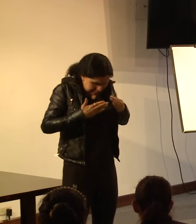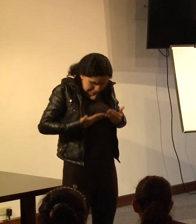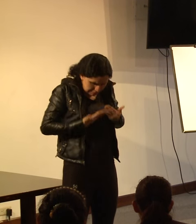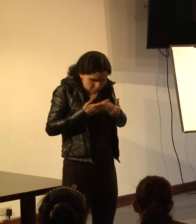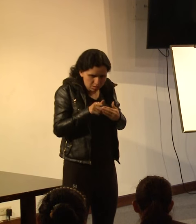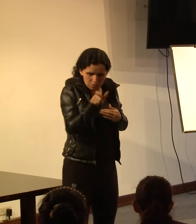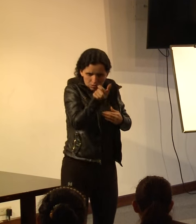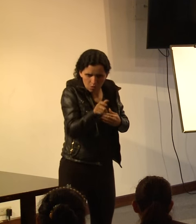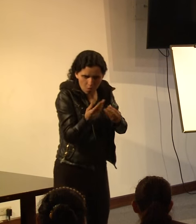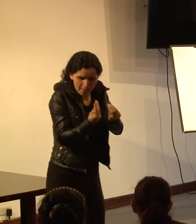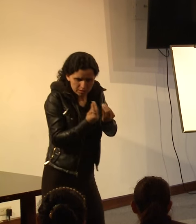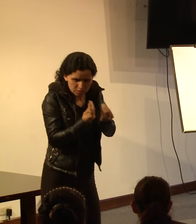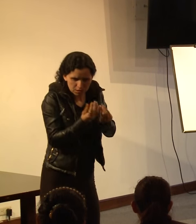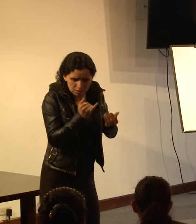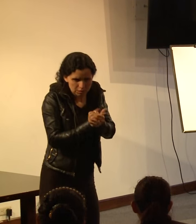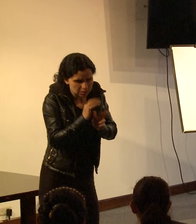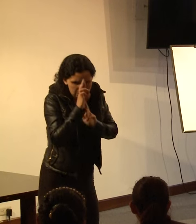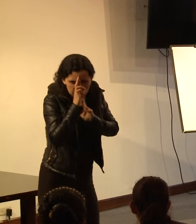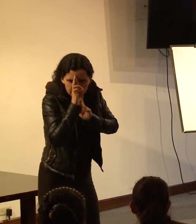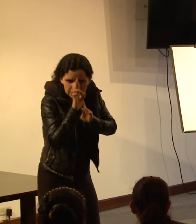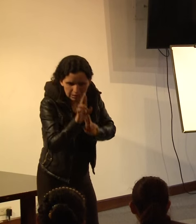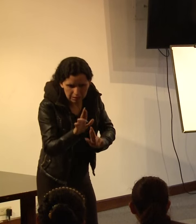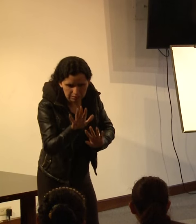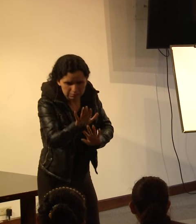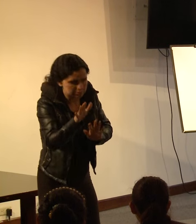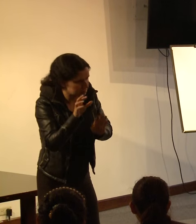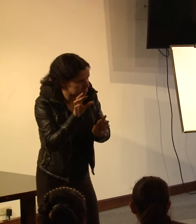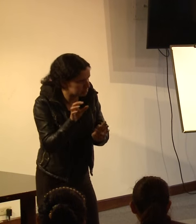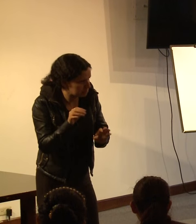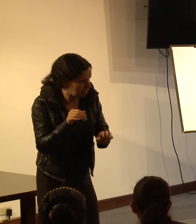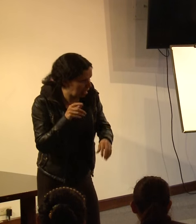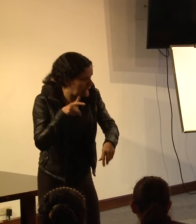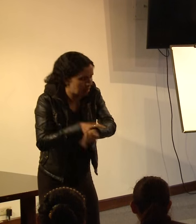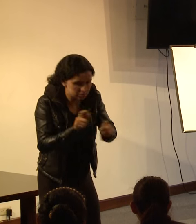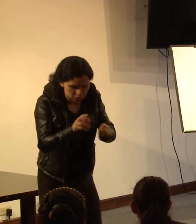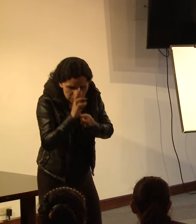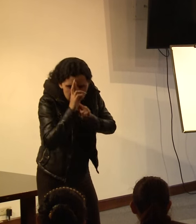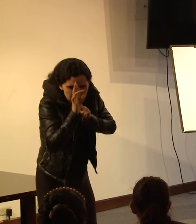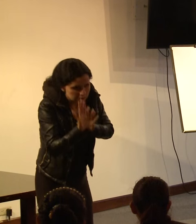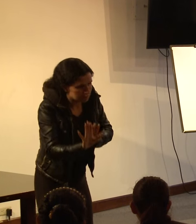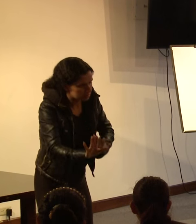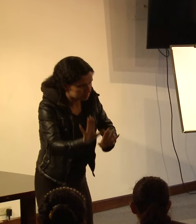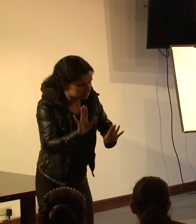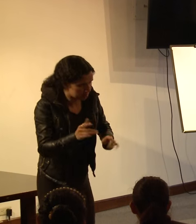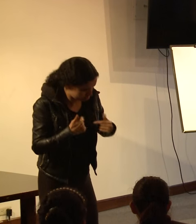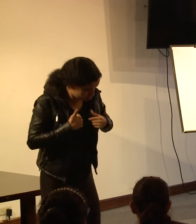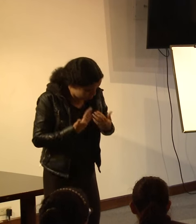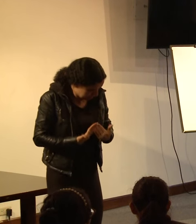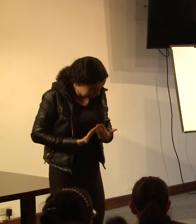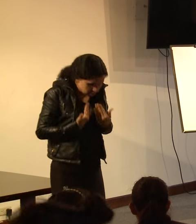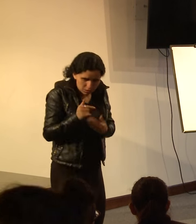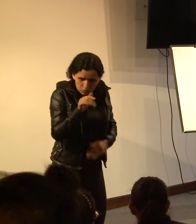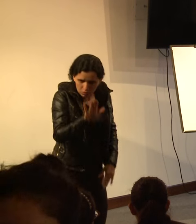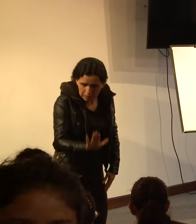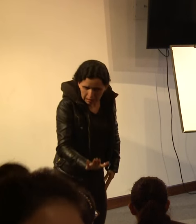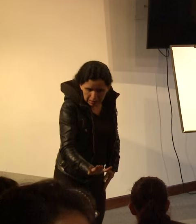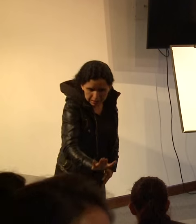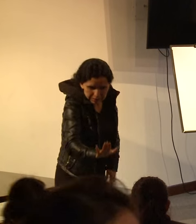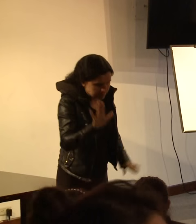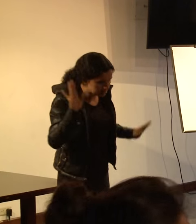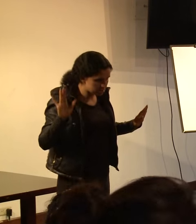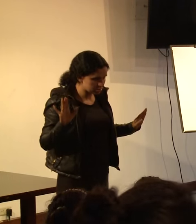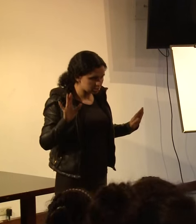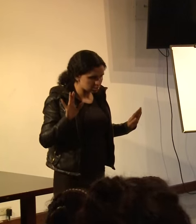como es, ¿les parece que uno se gana un pedacito en la vida? Si nosotros fuéramos capaces de entender que yo soy así y tú eres así, con esas